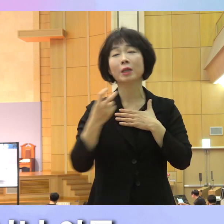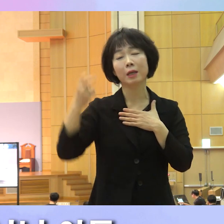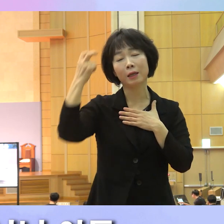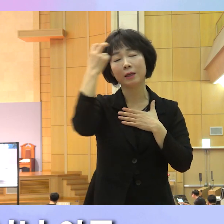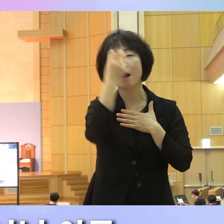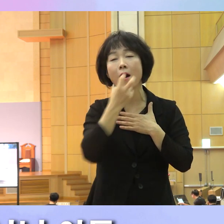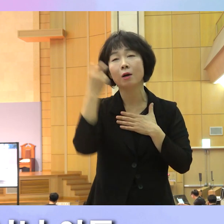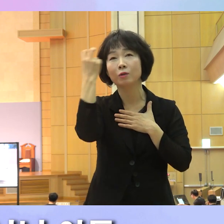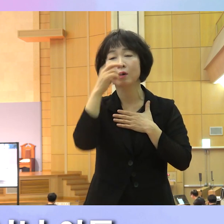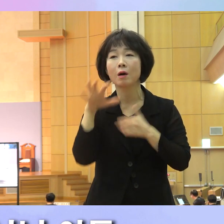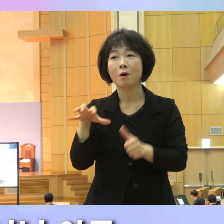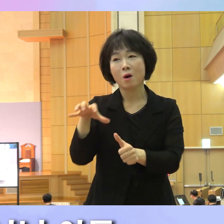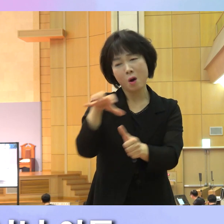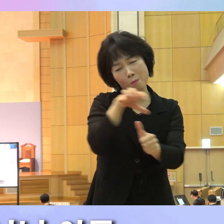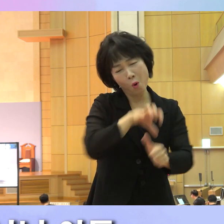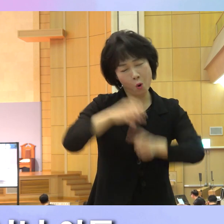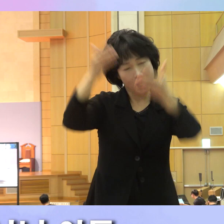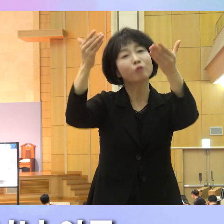하나님이